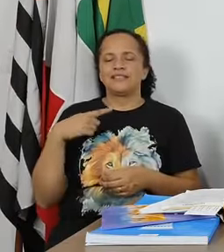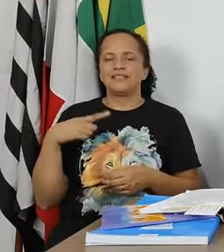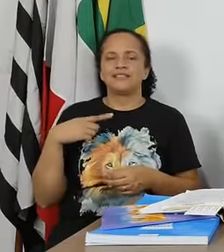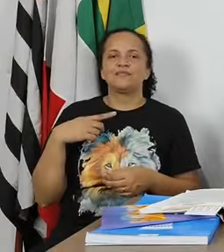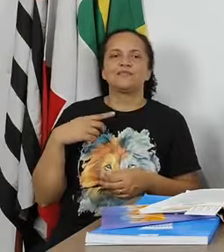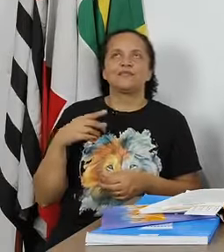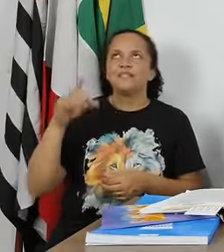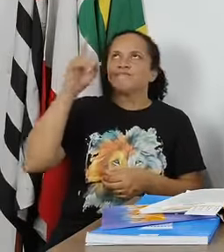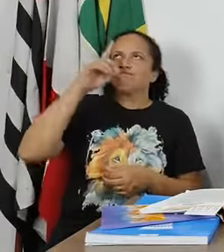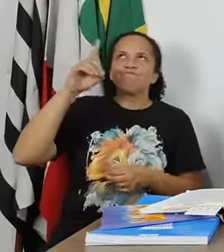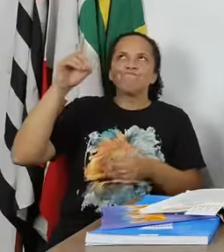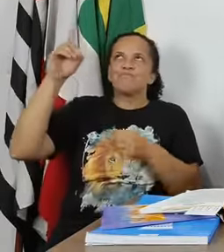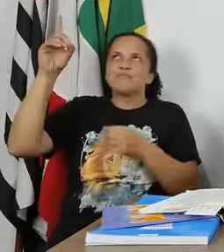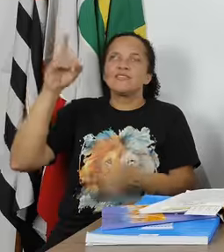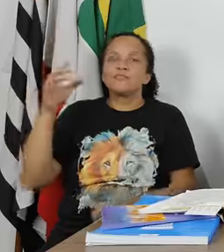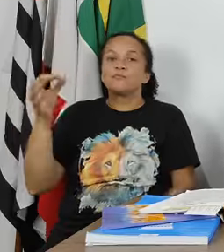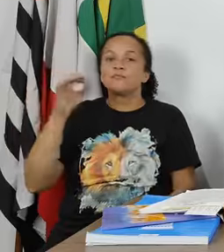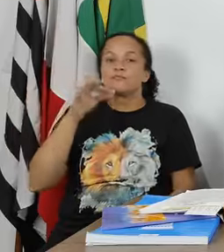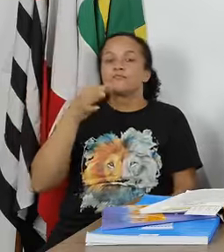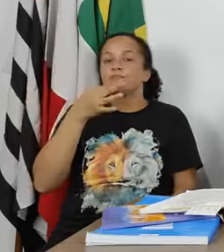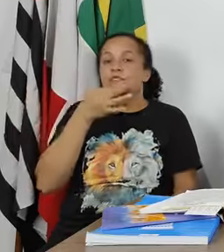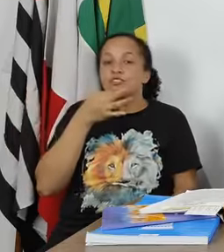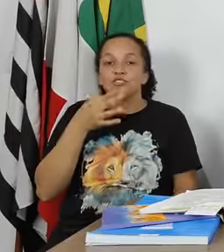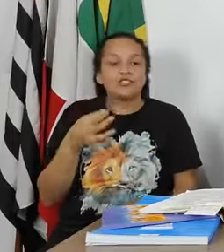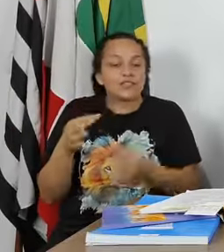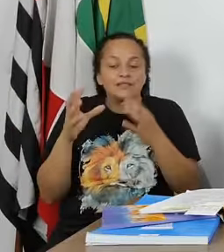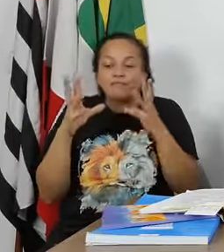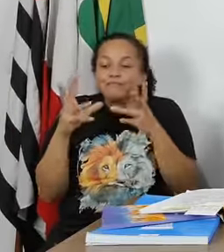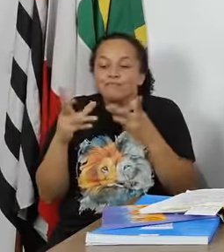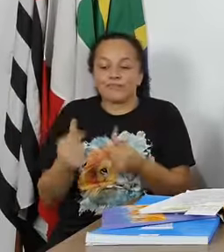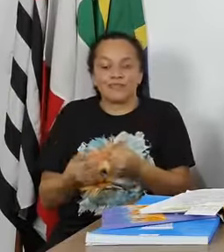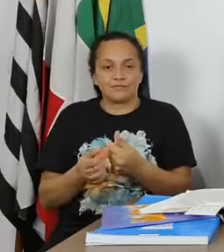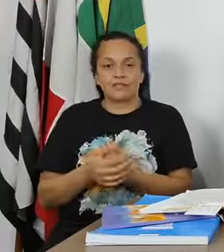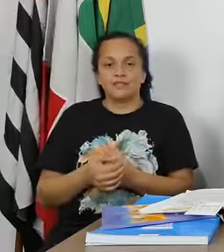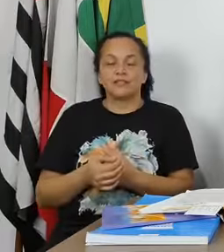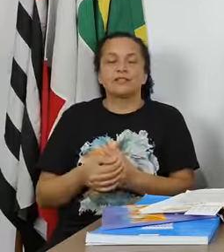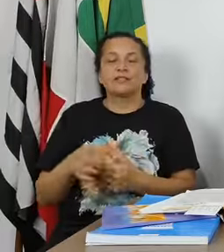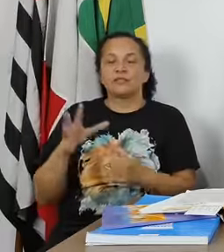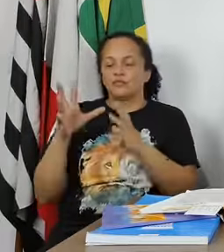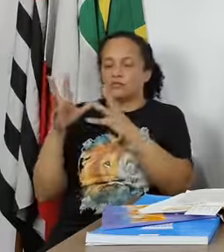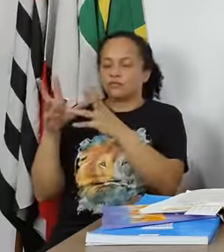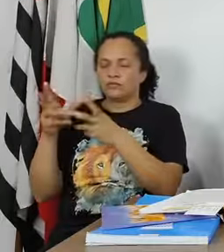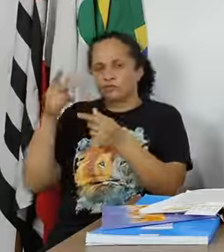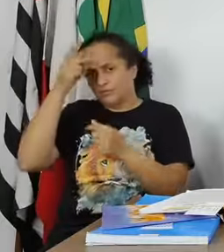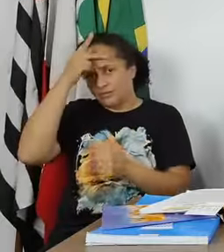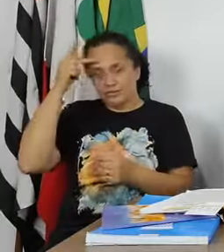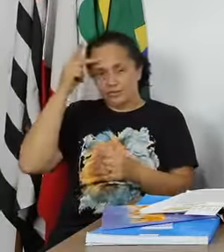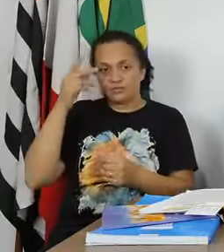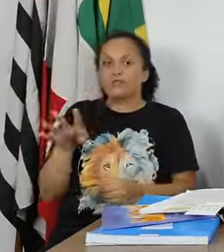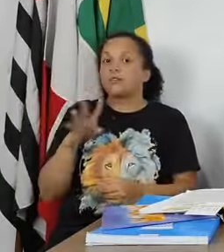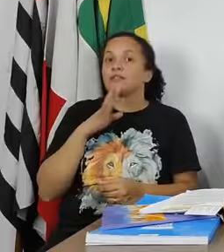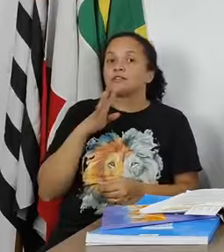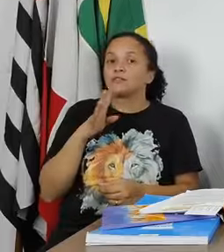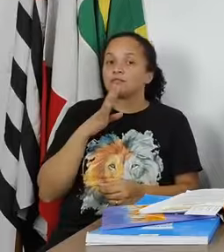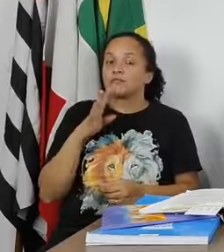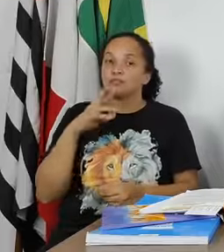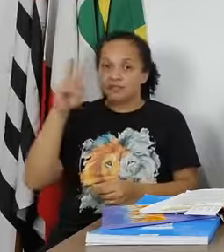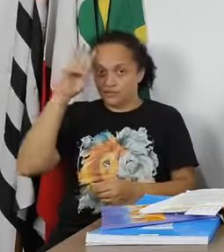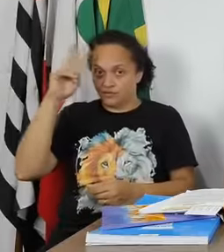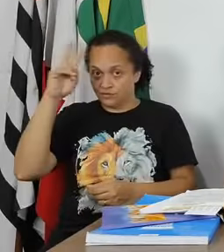espetacular. Josué, para todos que conhecem a história, né? Ele só era o substituto de Moisés. Papel